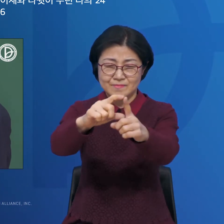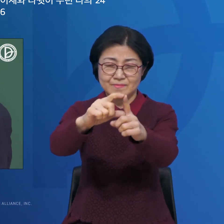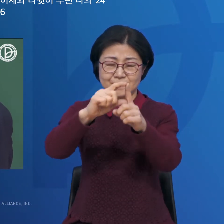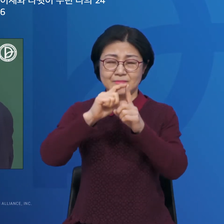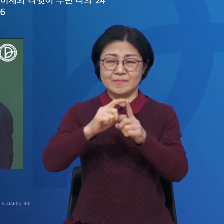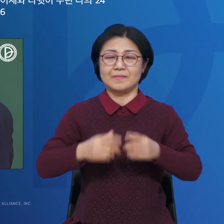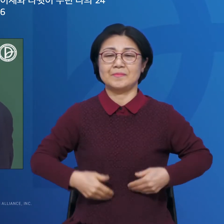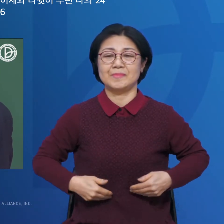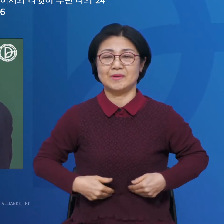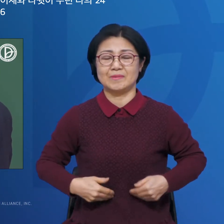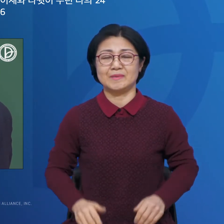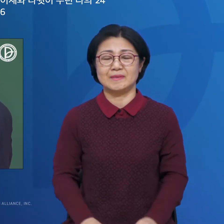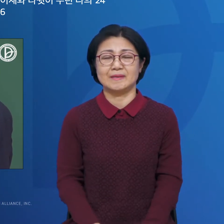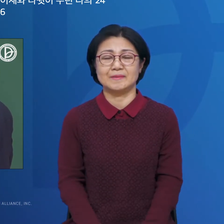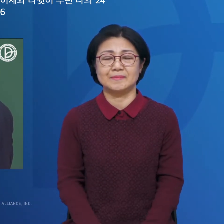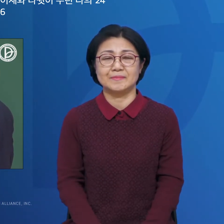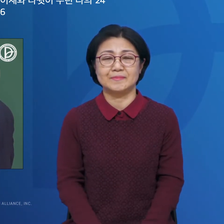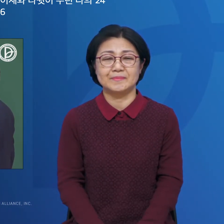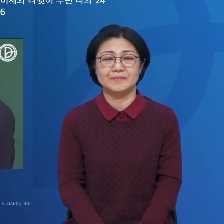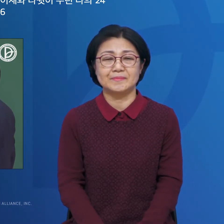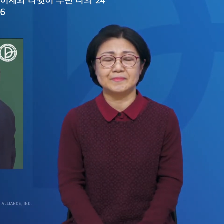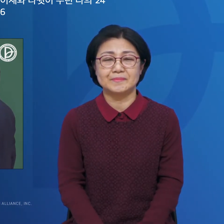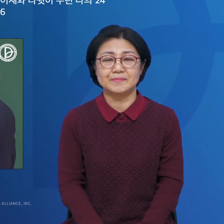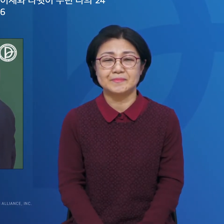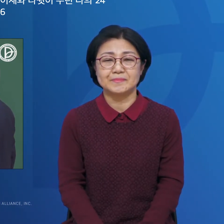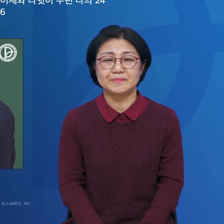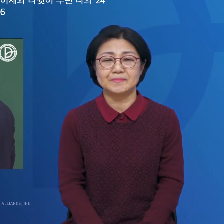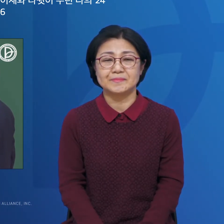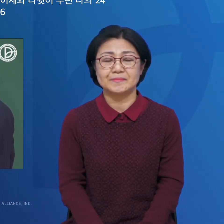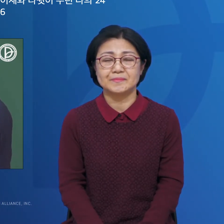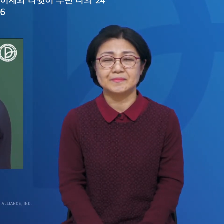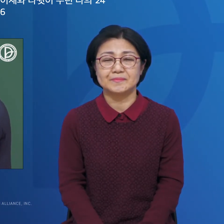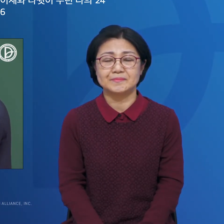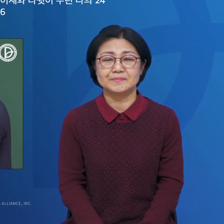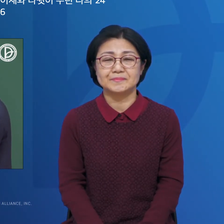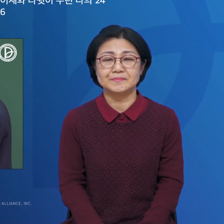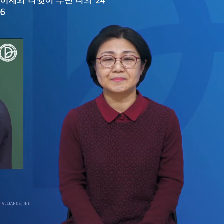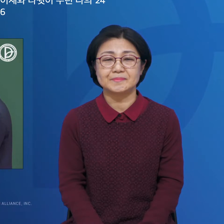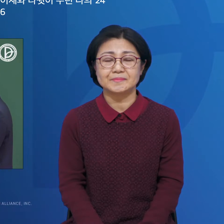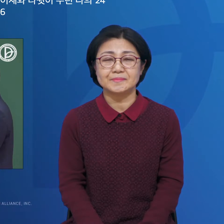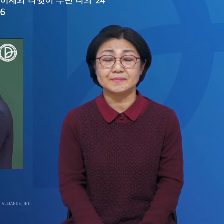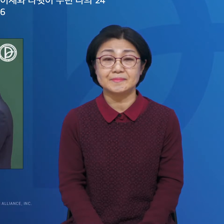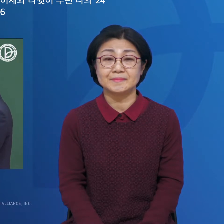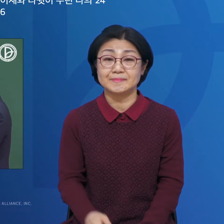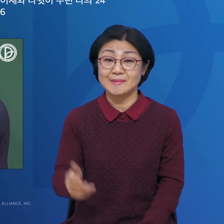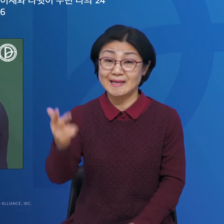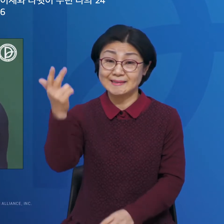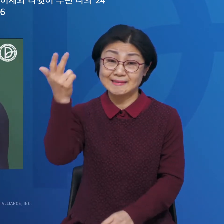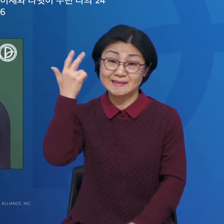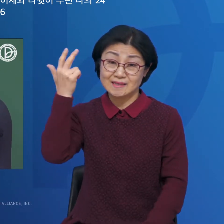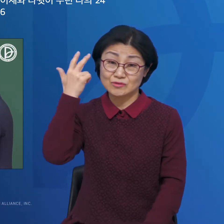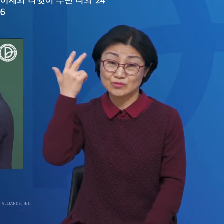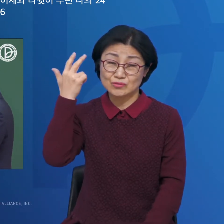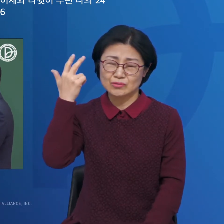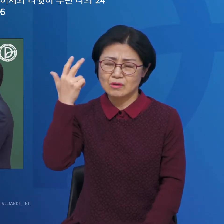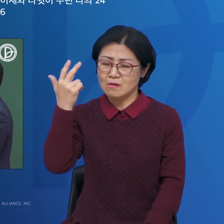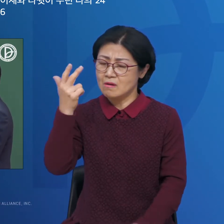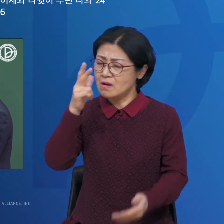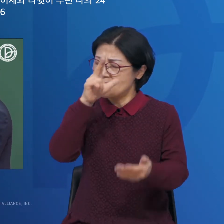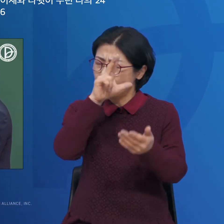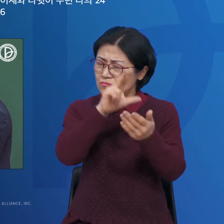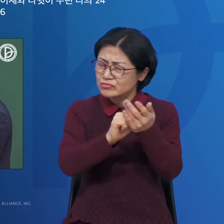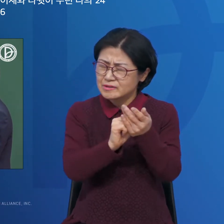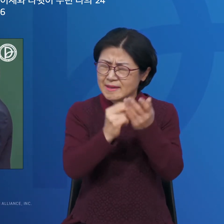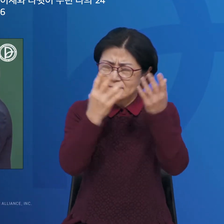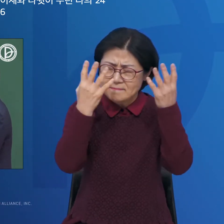and testify of it as an evidence in the field next week. 나는 지난 주간에도 문제거리 많이 보고 많이 들었거든요.